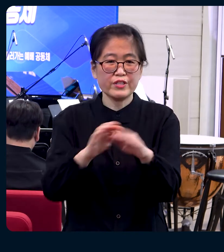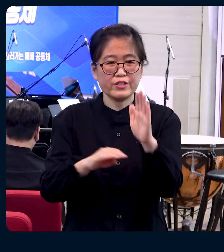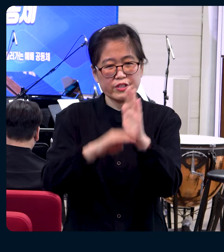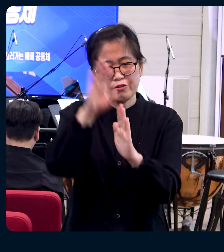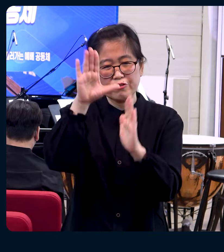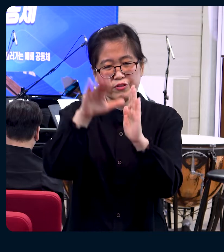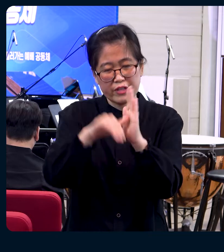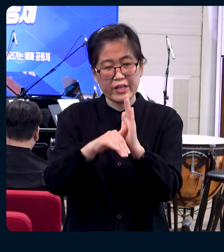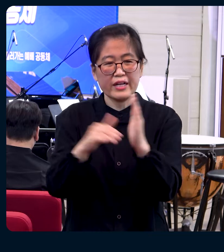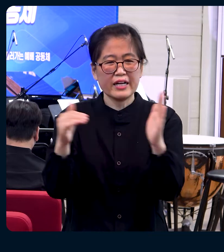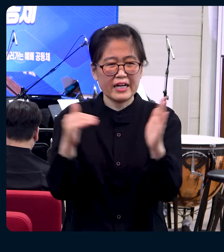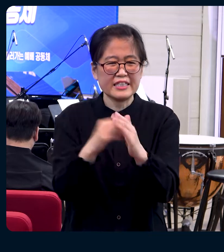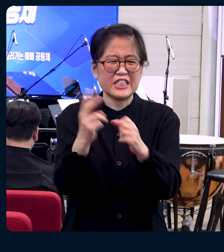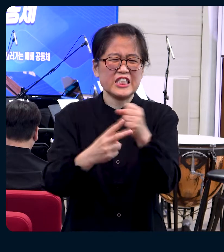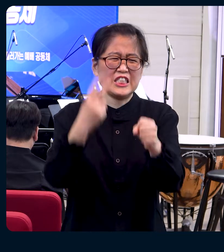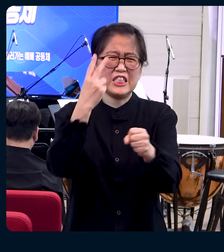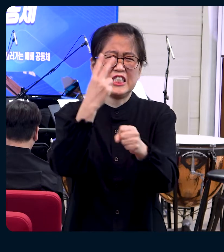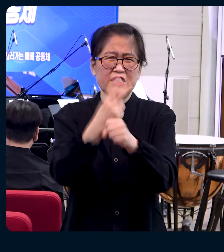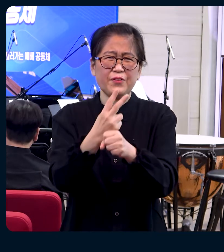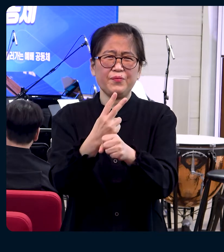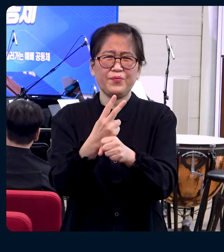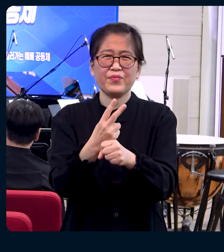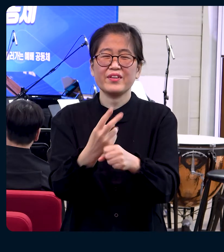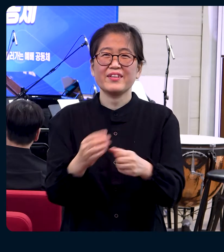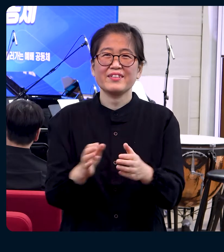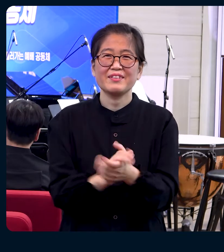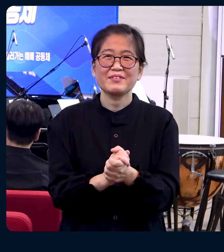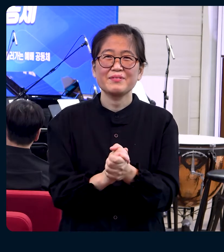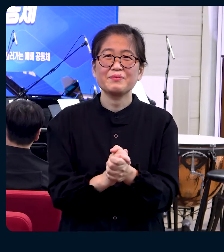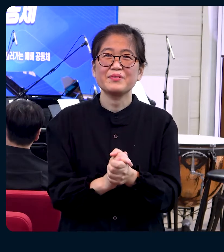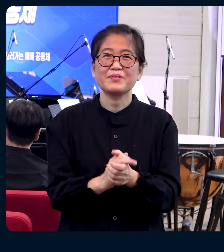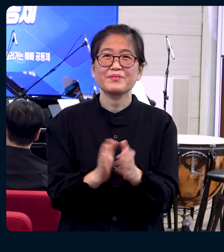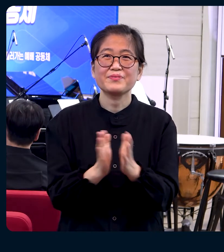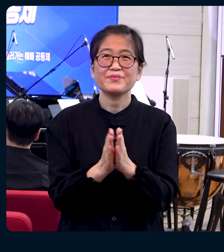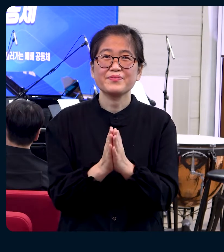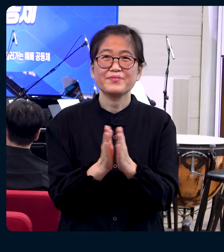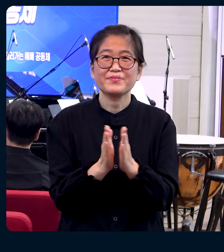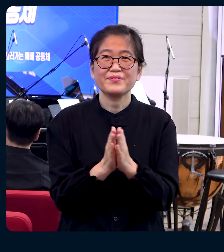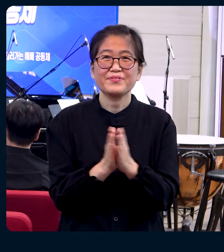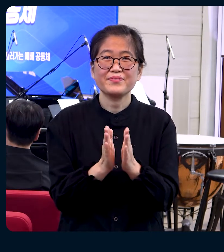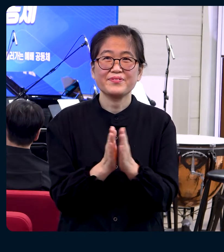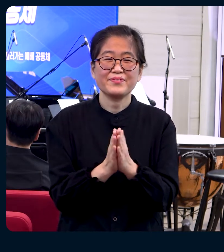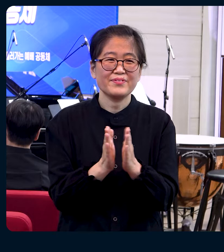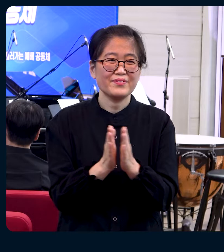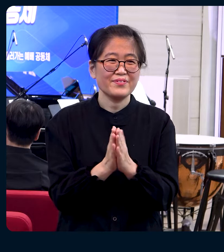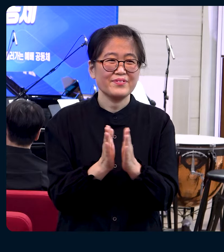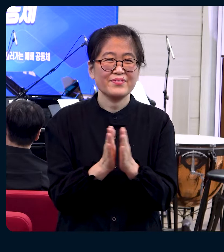기다리셨다는 말입니다.